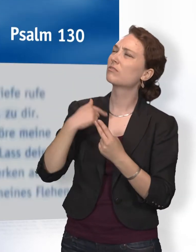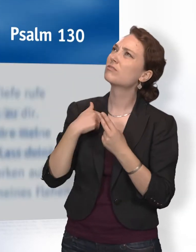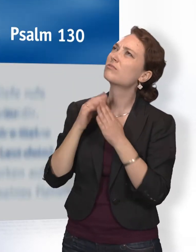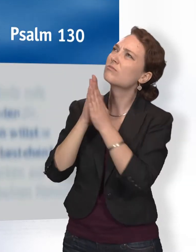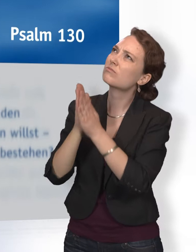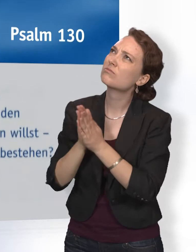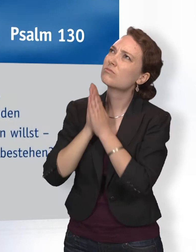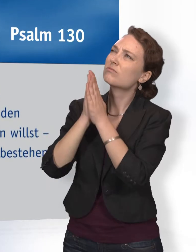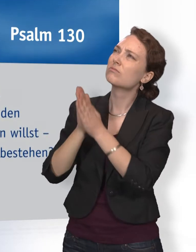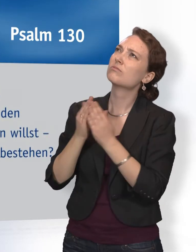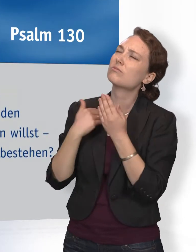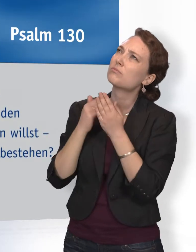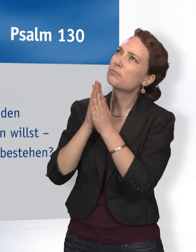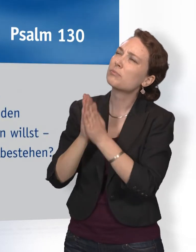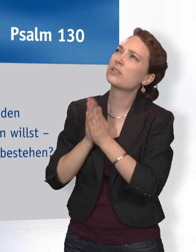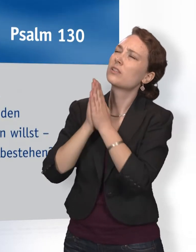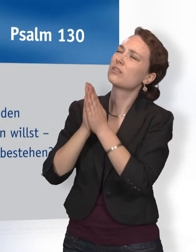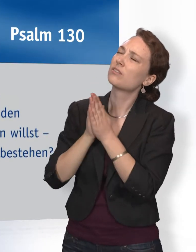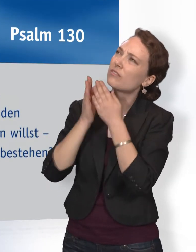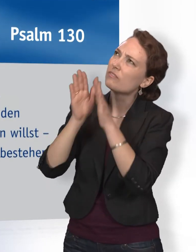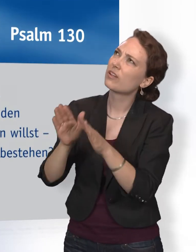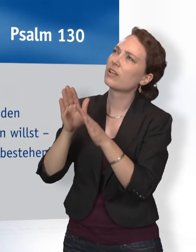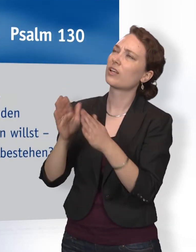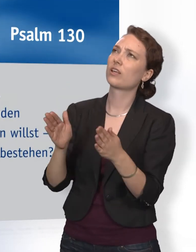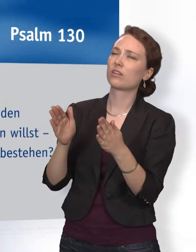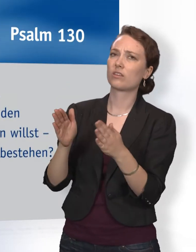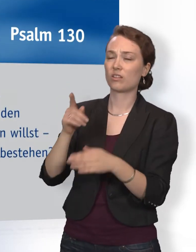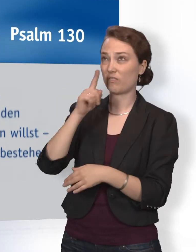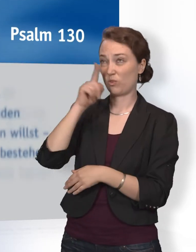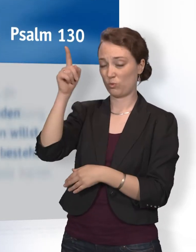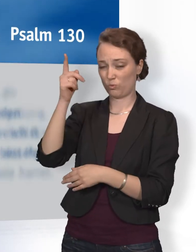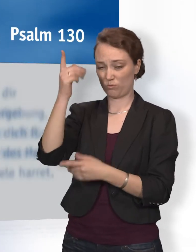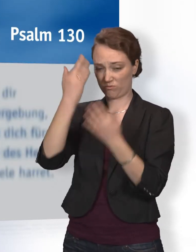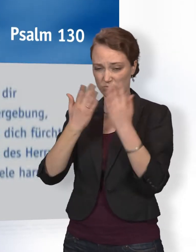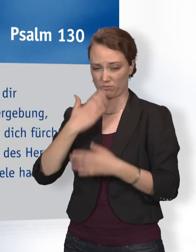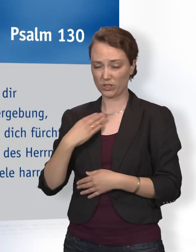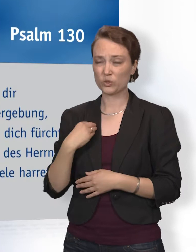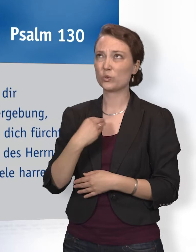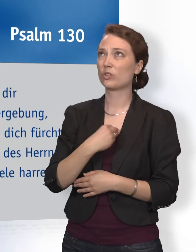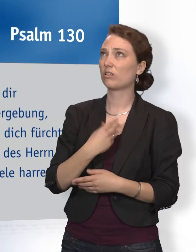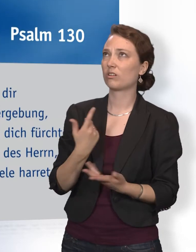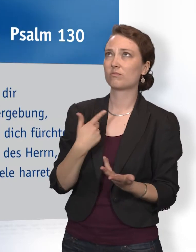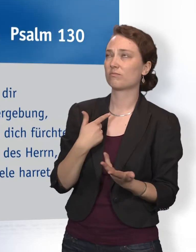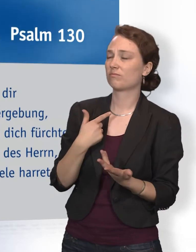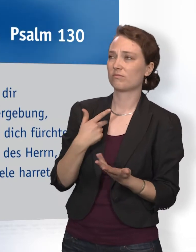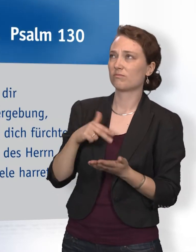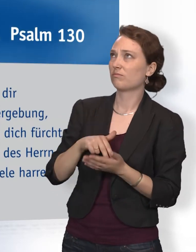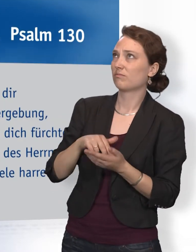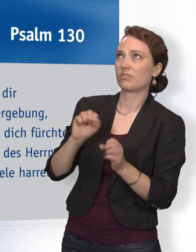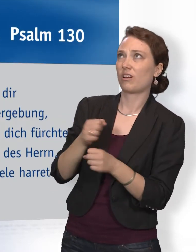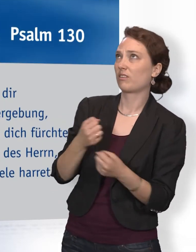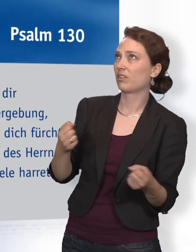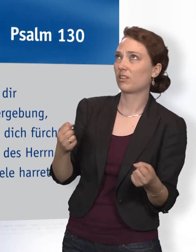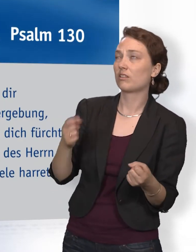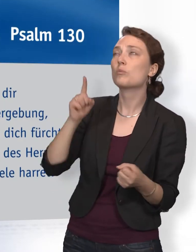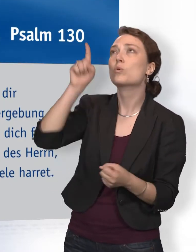Flehens. Wenn du, Herr, Sünden anrechnen willst, wer wird bestehen? Denn bei dir ist die Vergebung,